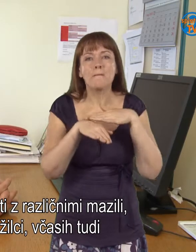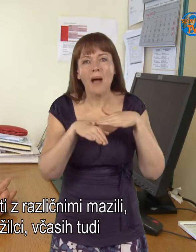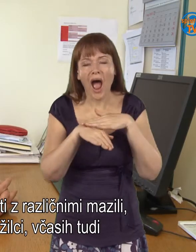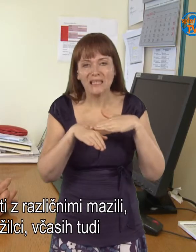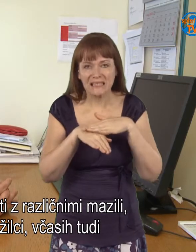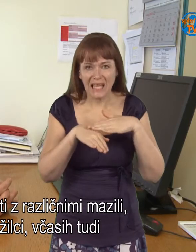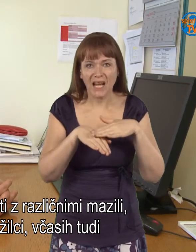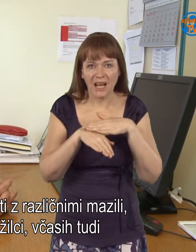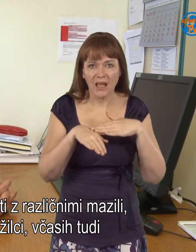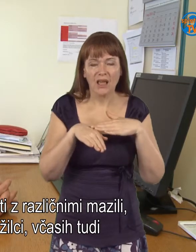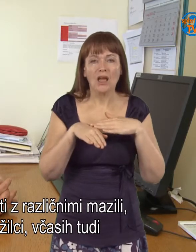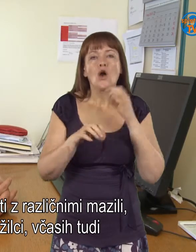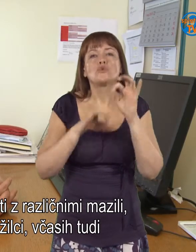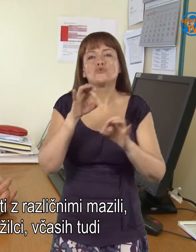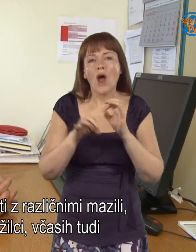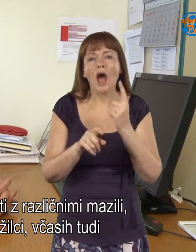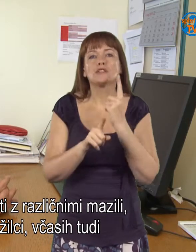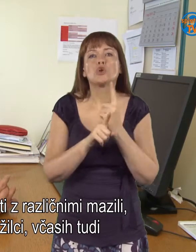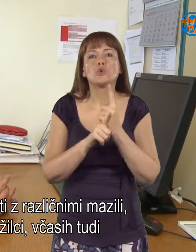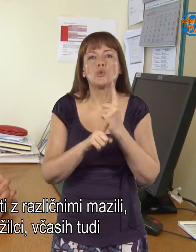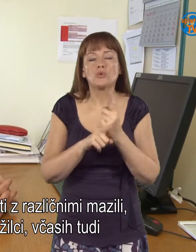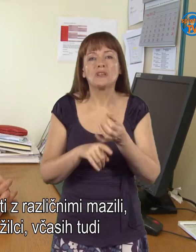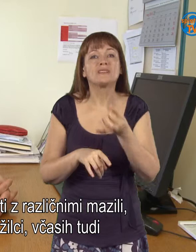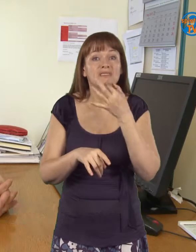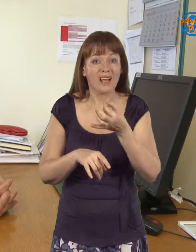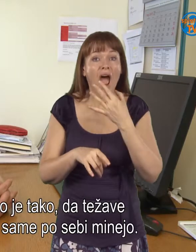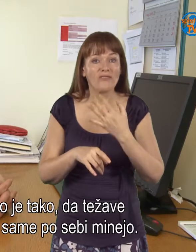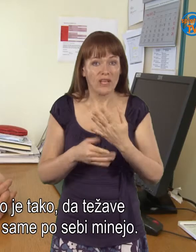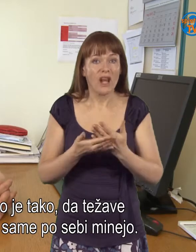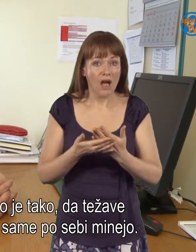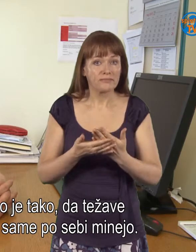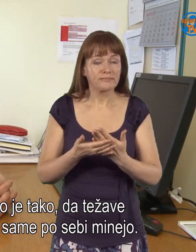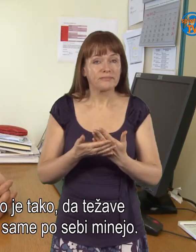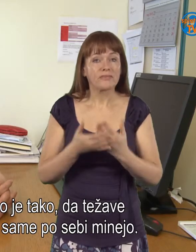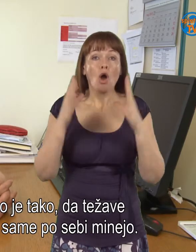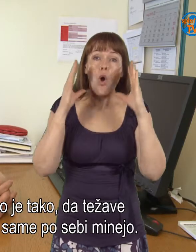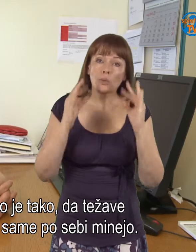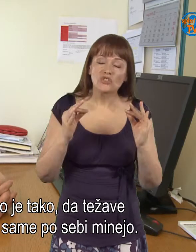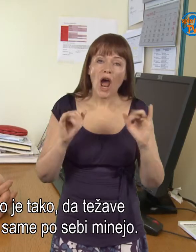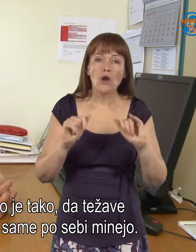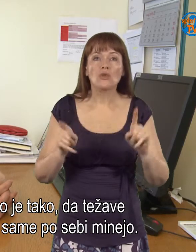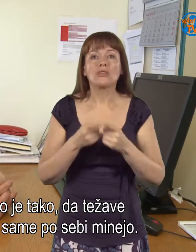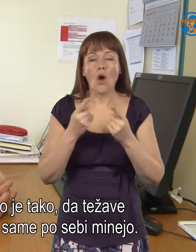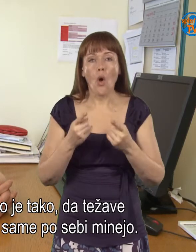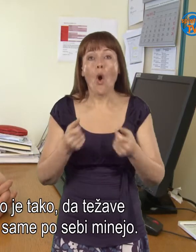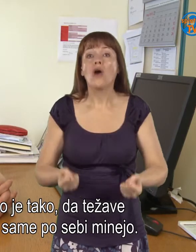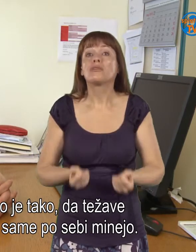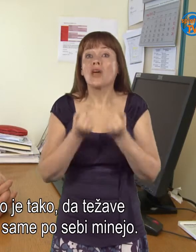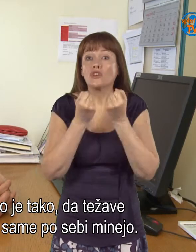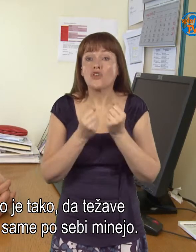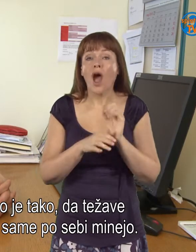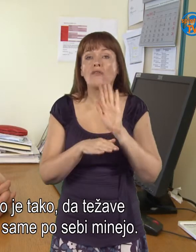z lubrikanti, včasih tudi z zdravili. Navadno je tako, da